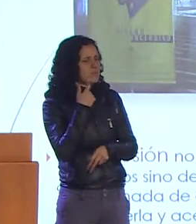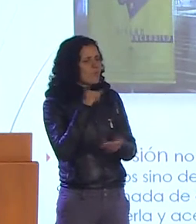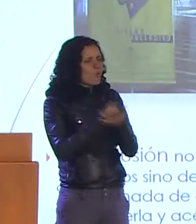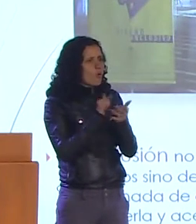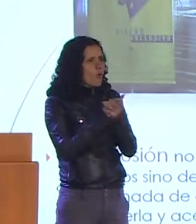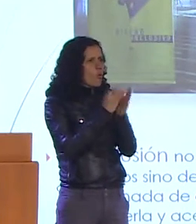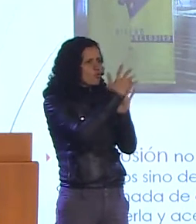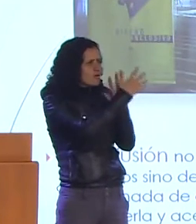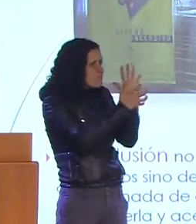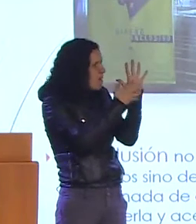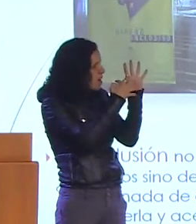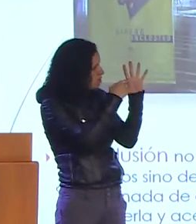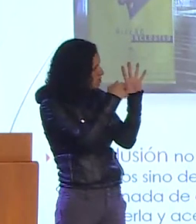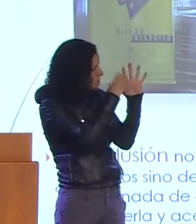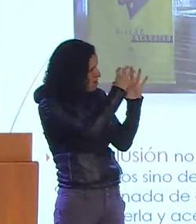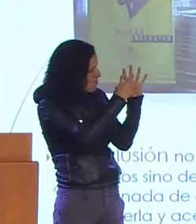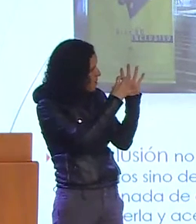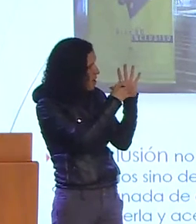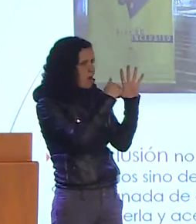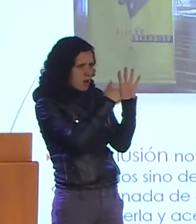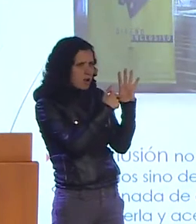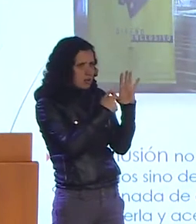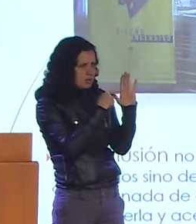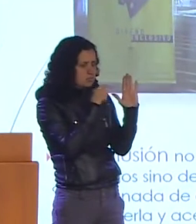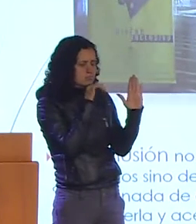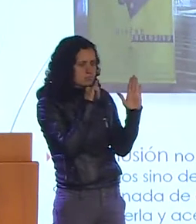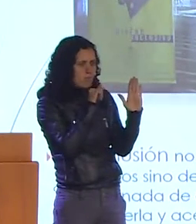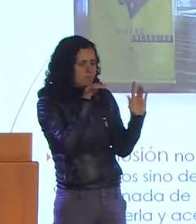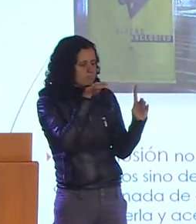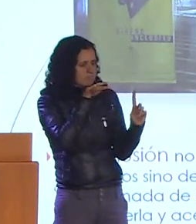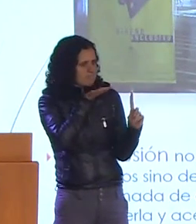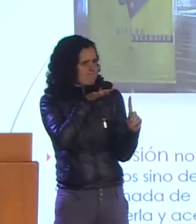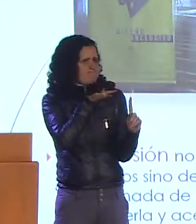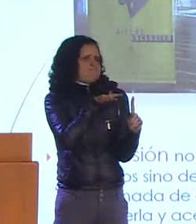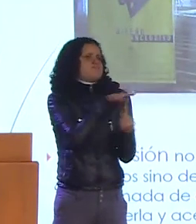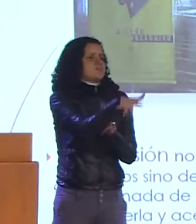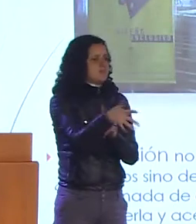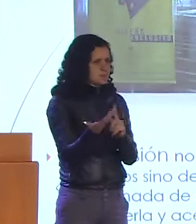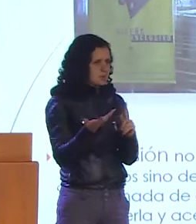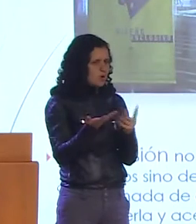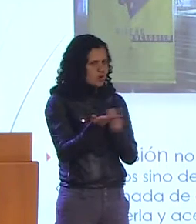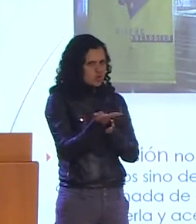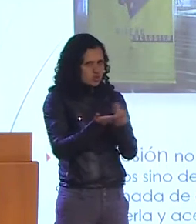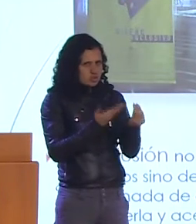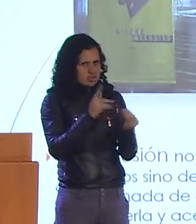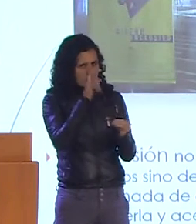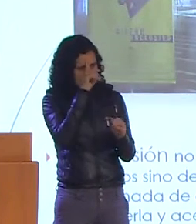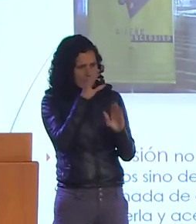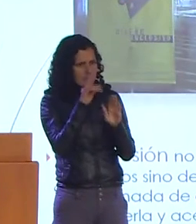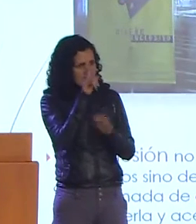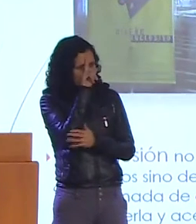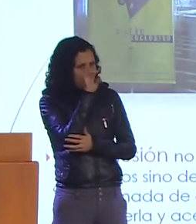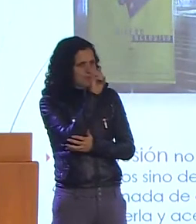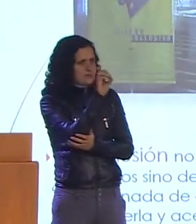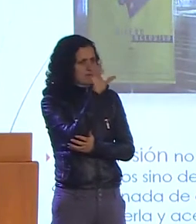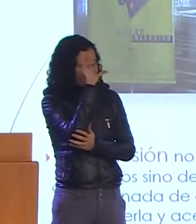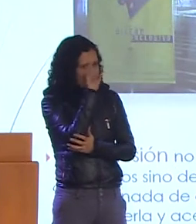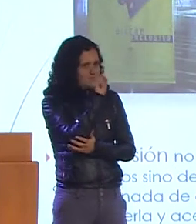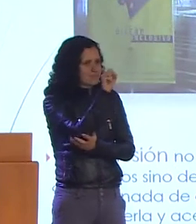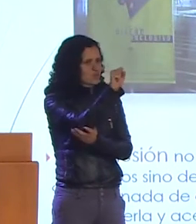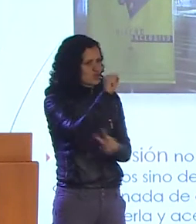imagen puede perpetuar las condiciones, las representaciones sociales negativas frente a un